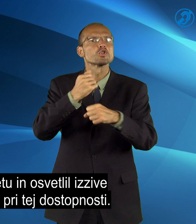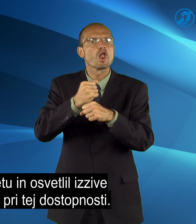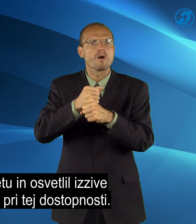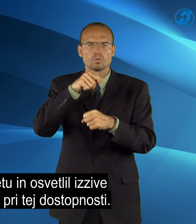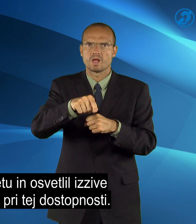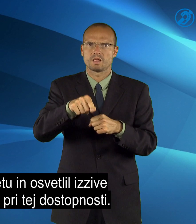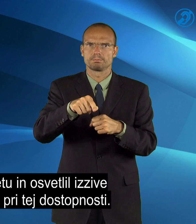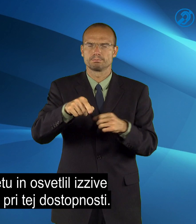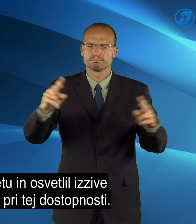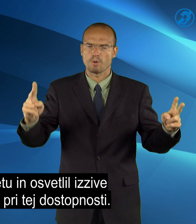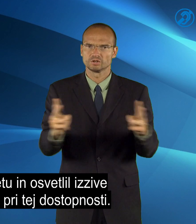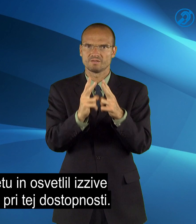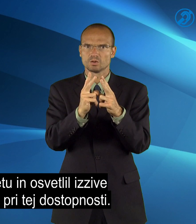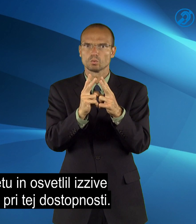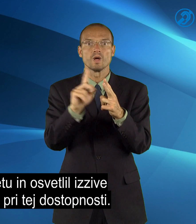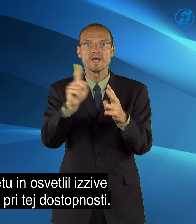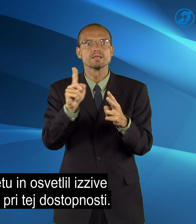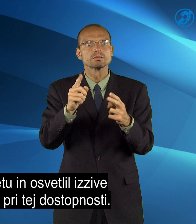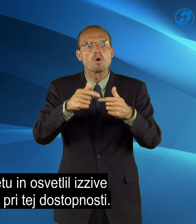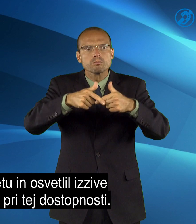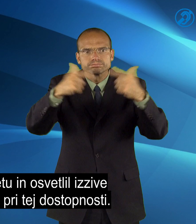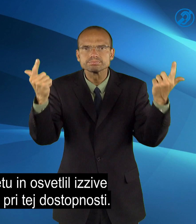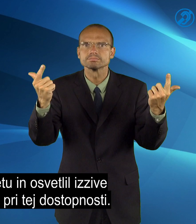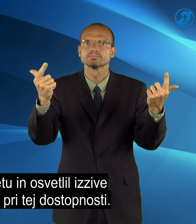gluhih in naglušnih pri tej dostopnosti.